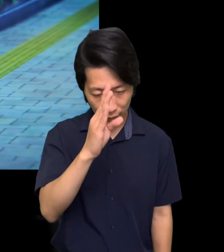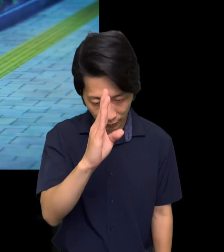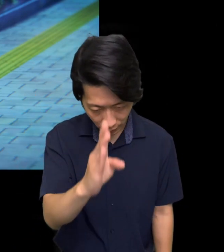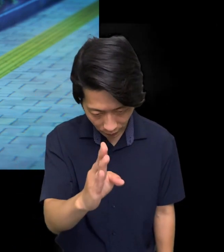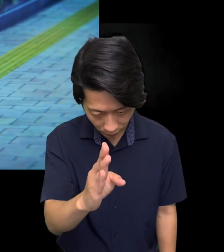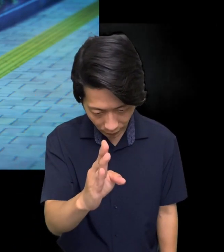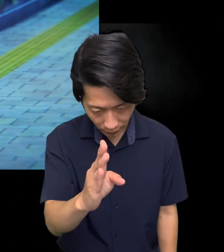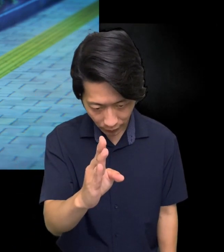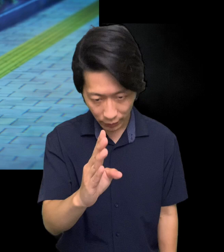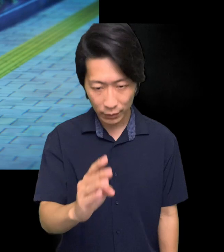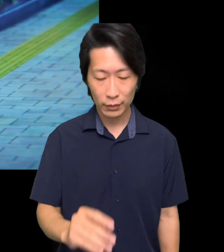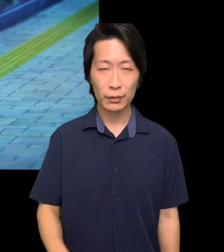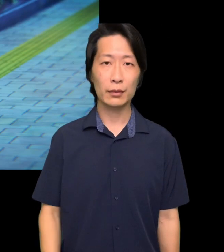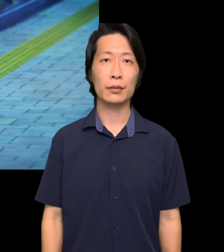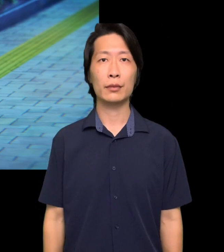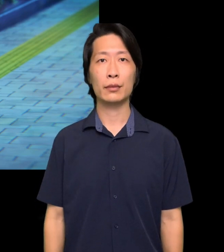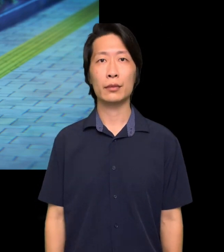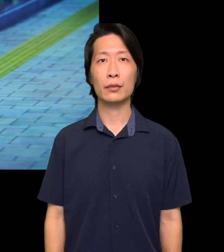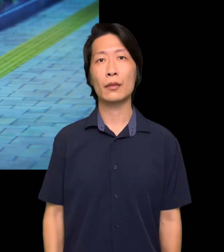ごめんなさい。